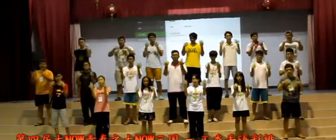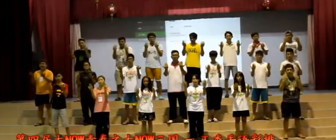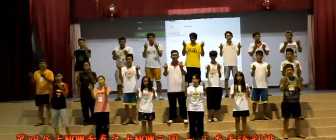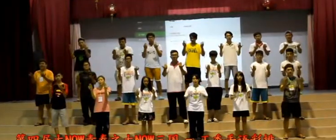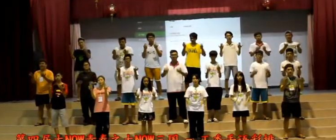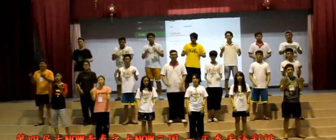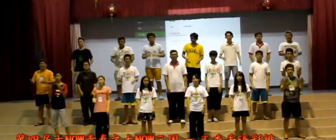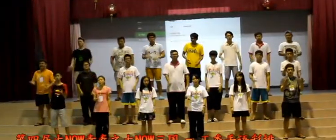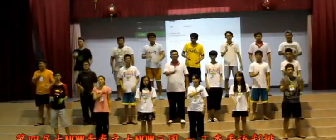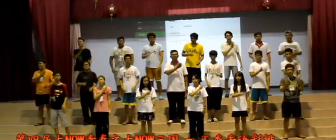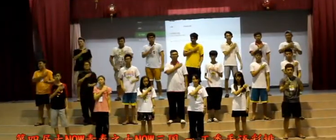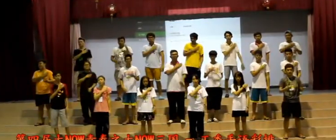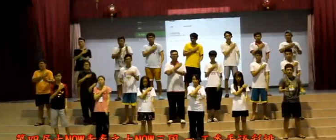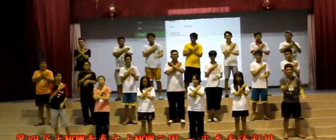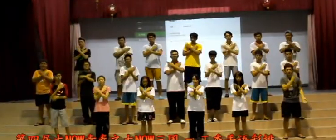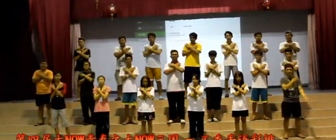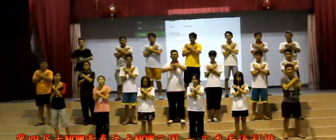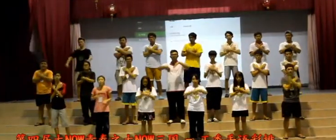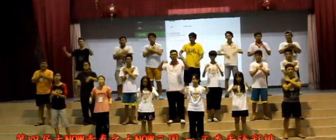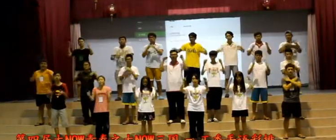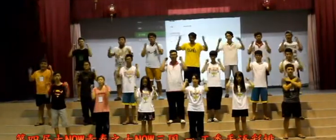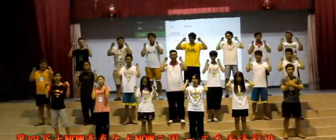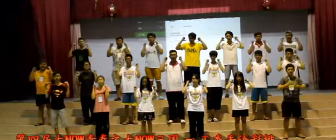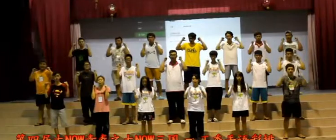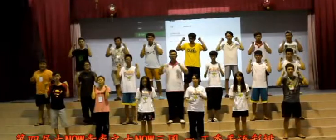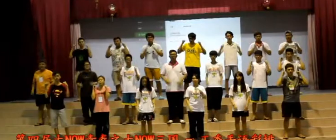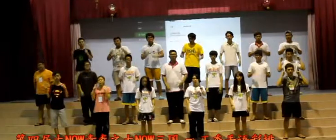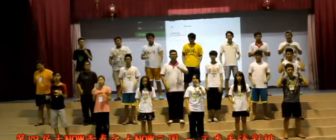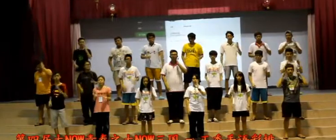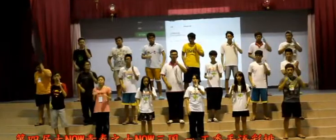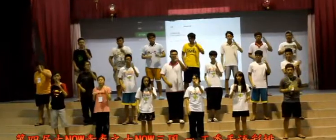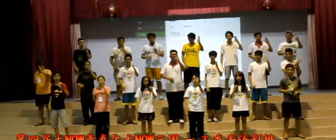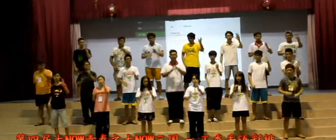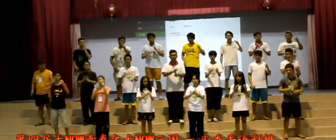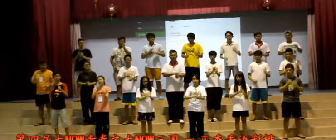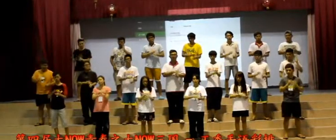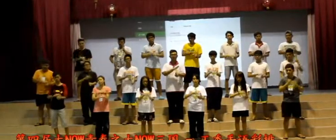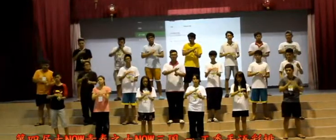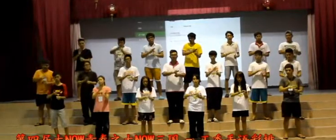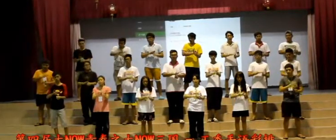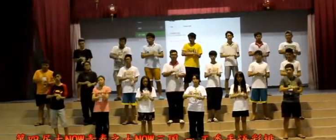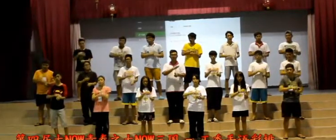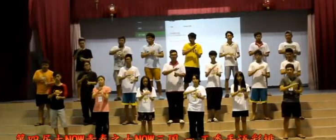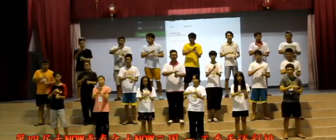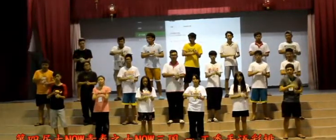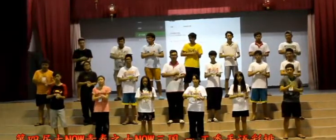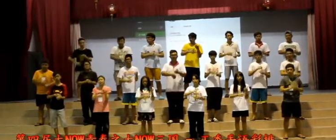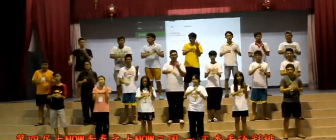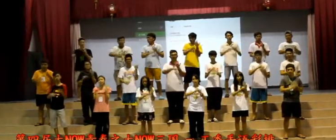对手带出温暖永远在背后，纵使啰嗦始终关注，不懂珍惜太